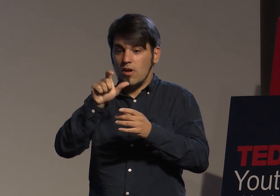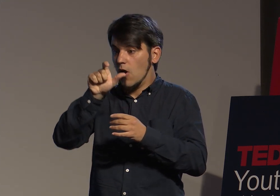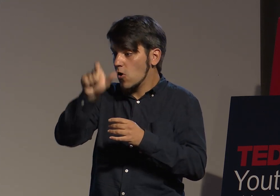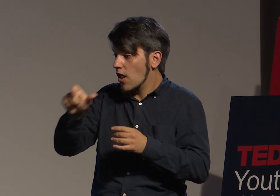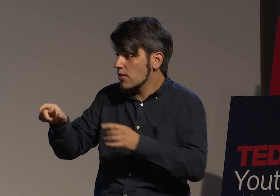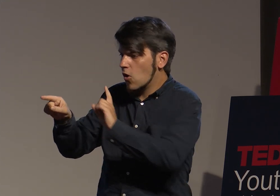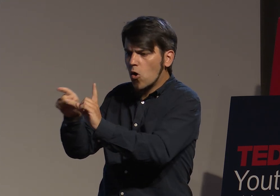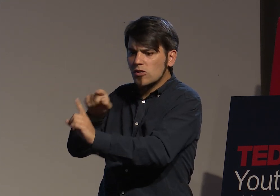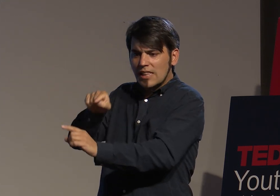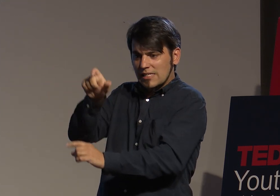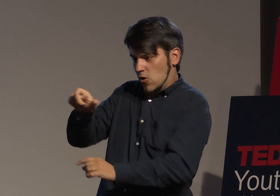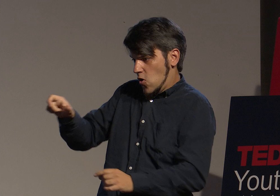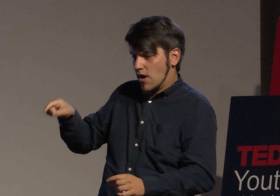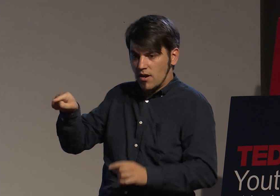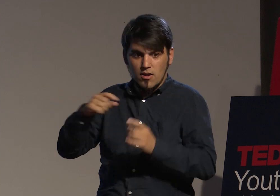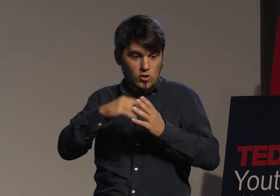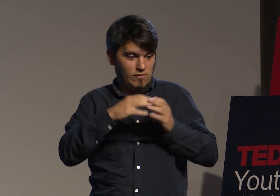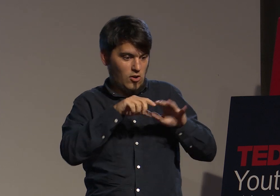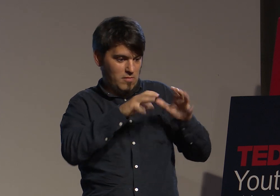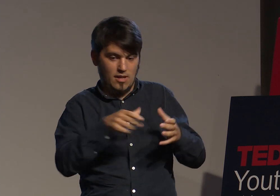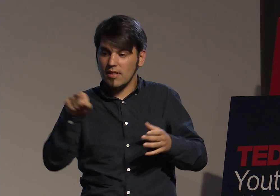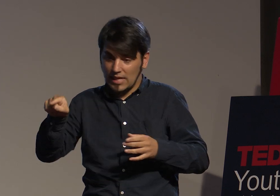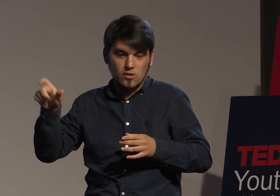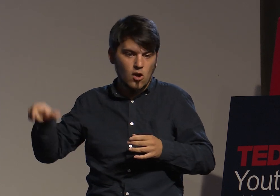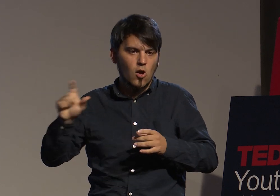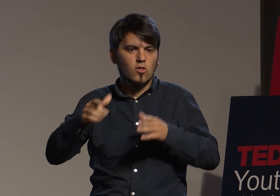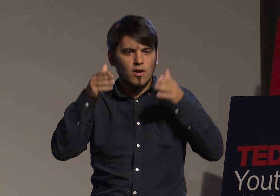Планетата ни, Земя, е всъщност адаптирана